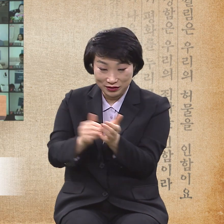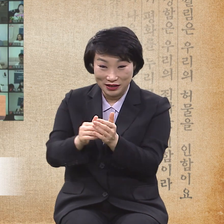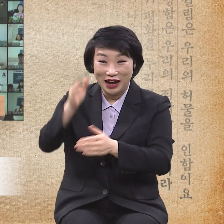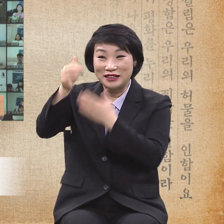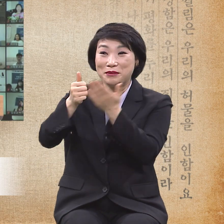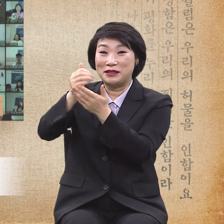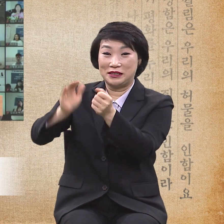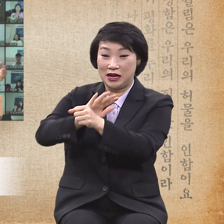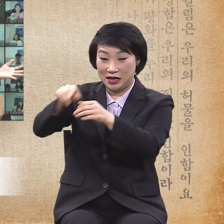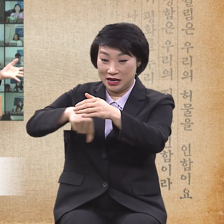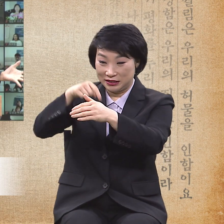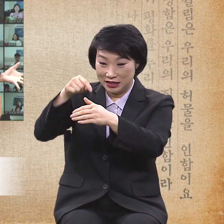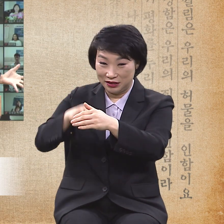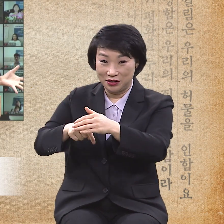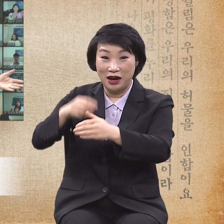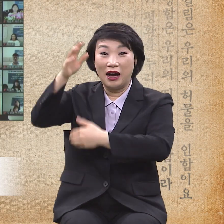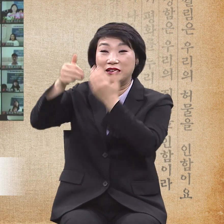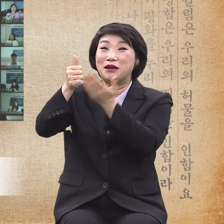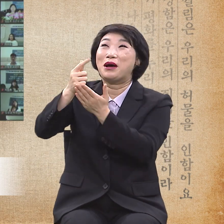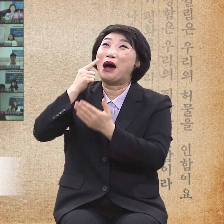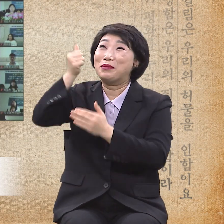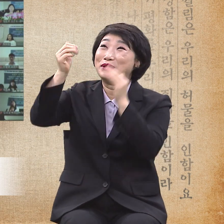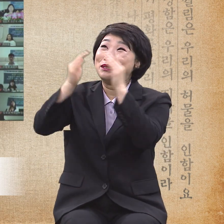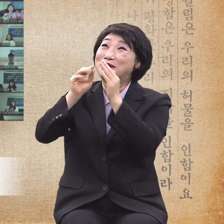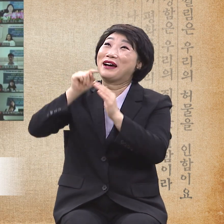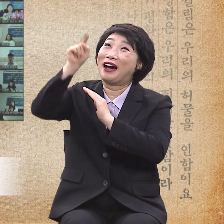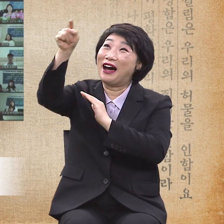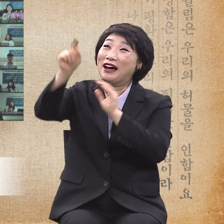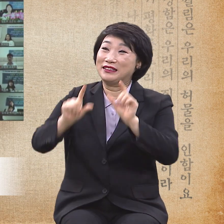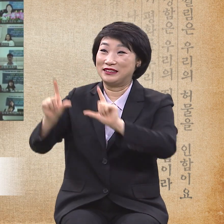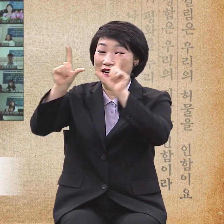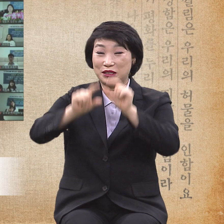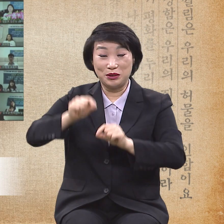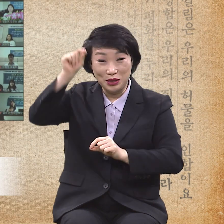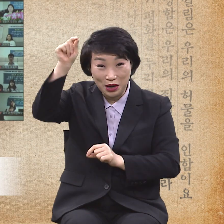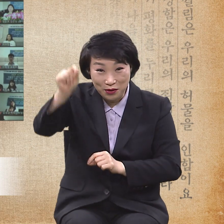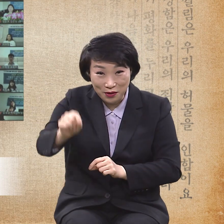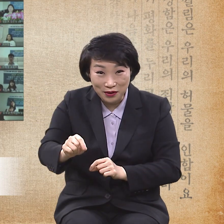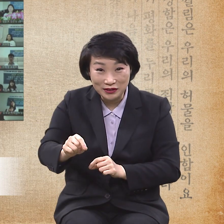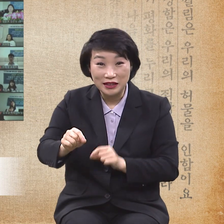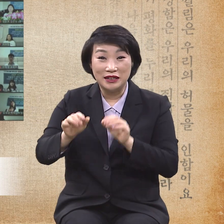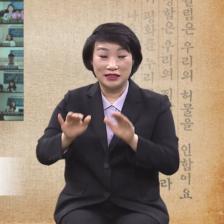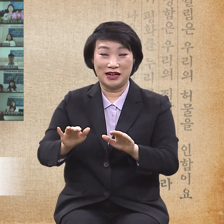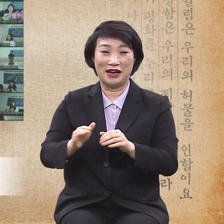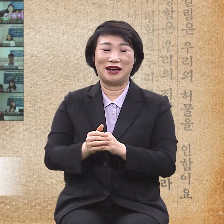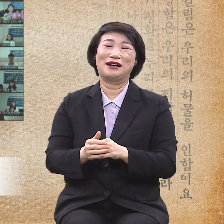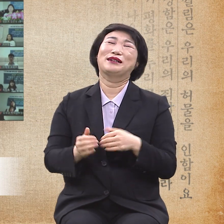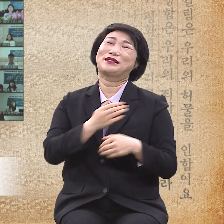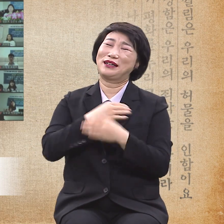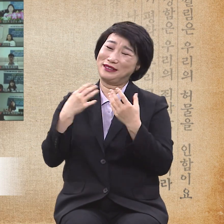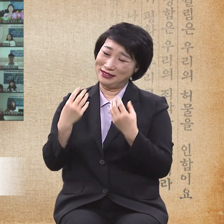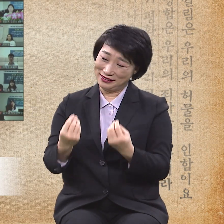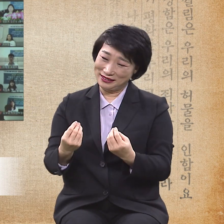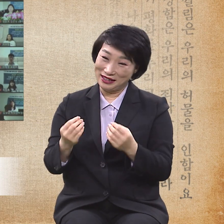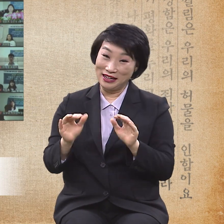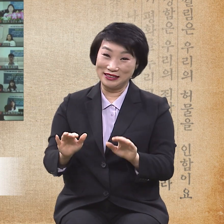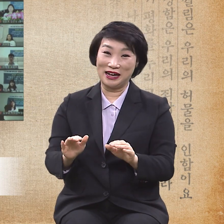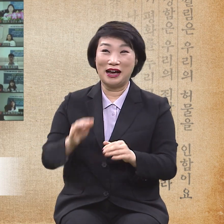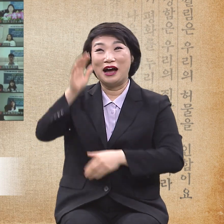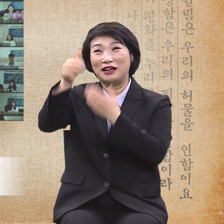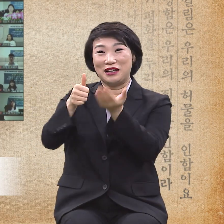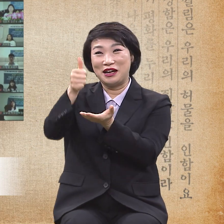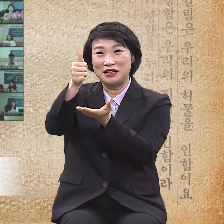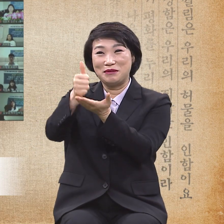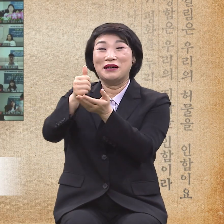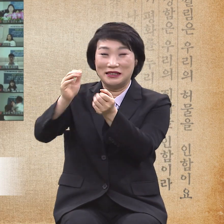사랑 가운데서 하나님 아버지 집에서 영원히 살 자는 자신 있게